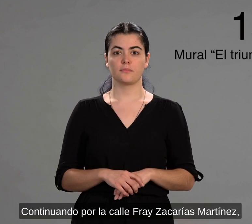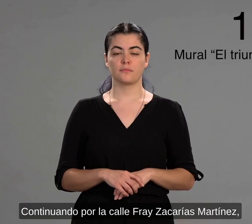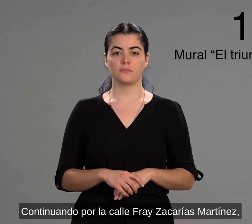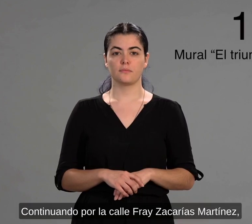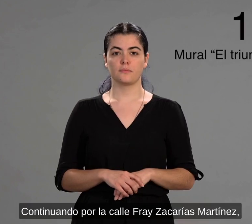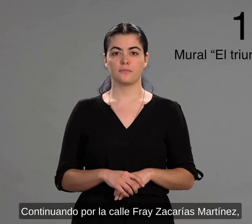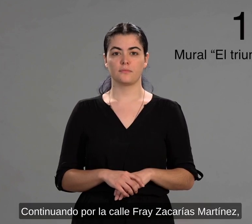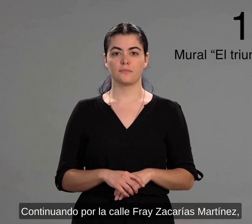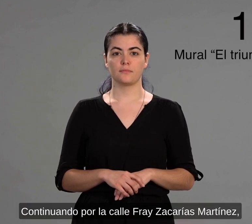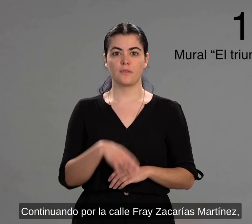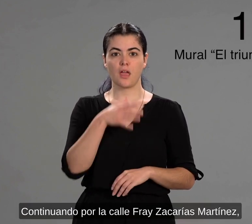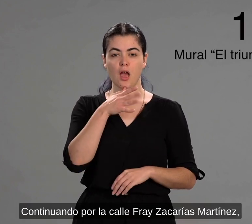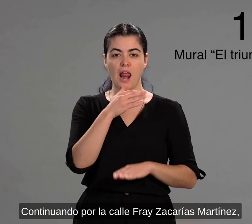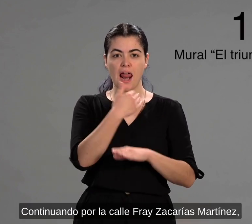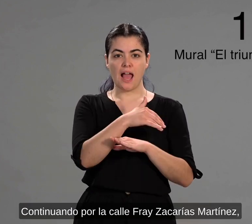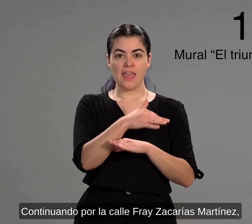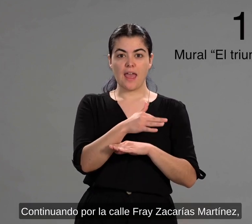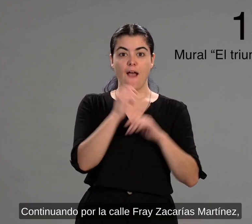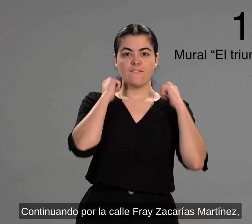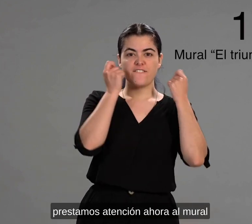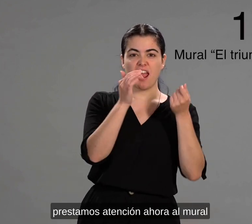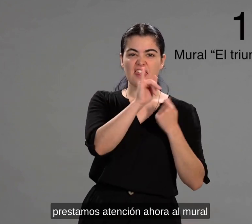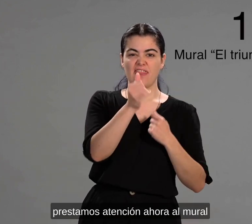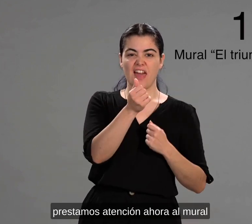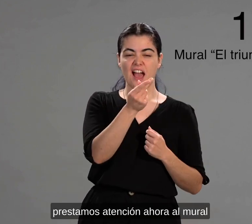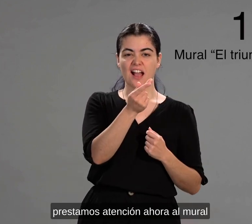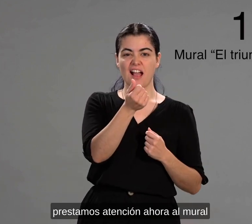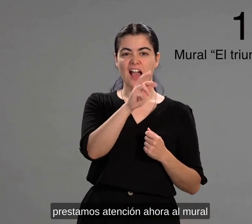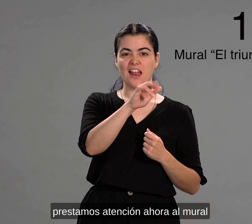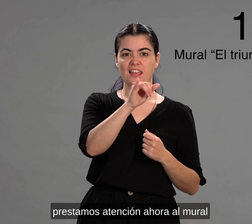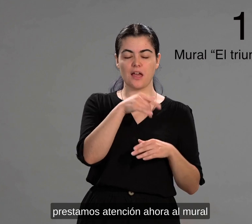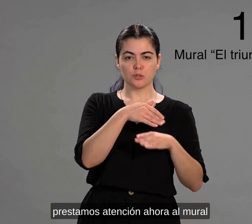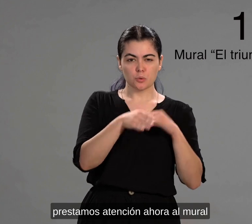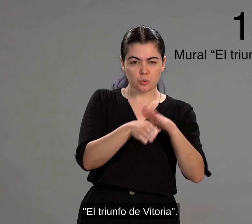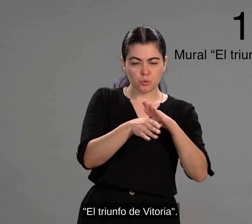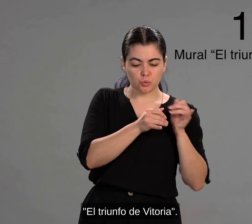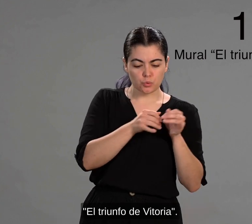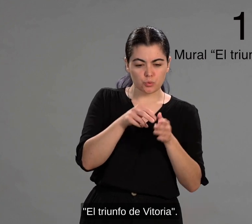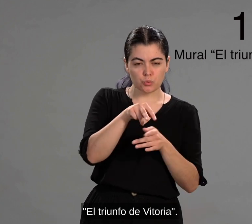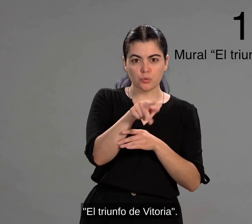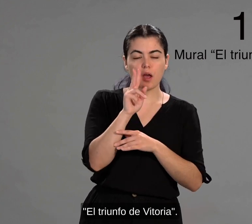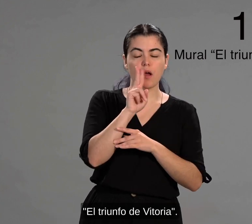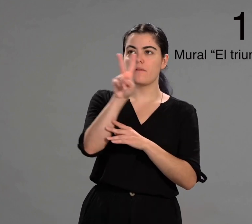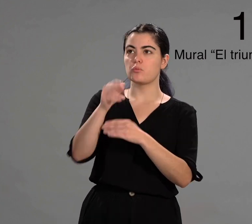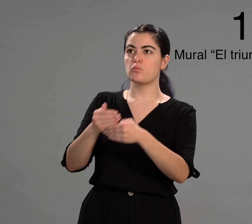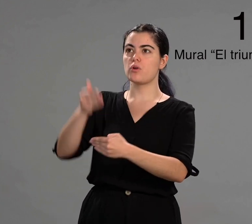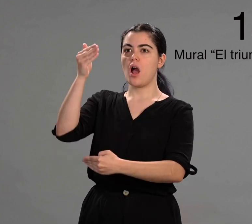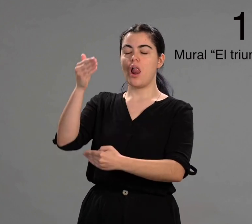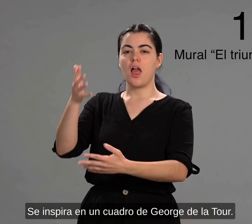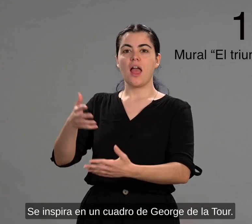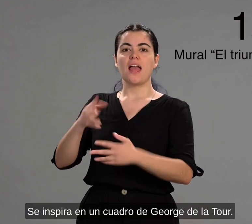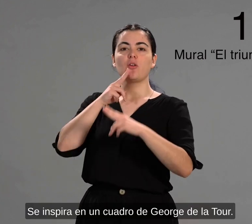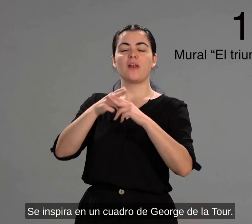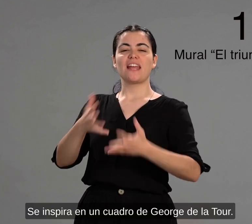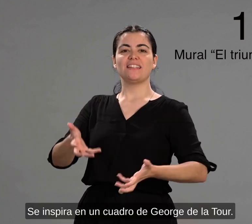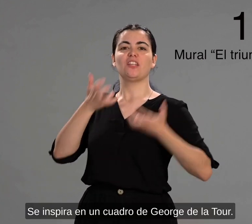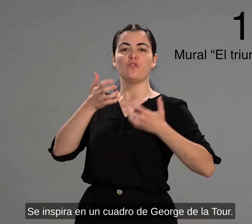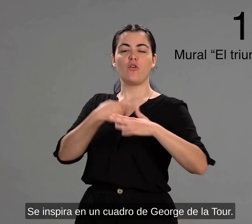Continuando por la calle Fray Zacarías Martínez, prestamos atención ahora al mural El Triunfo de Vitoria. Se inspira en un cuadro de